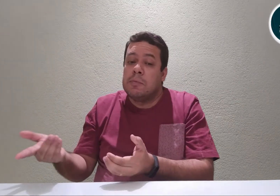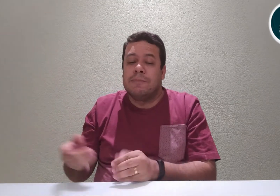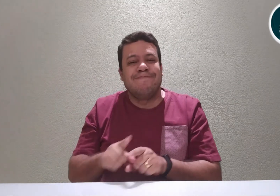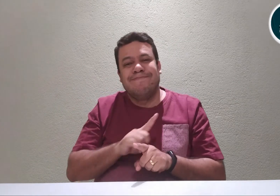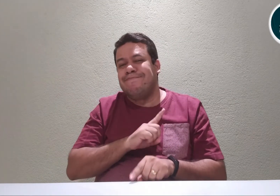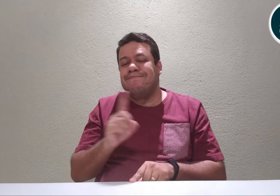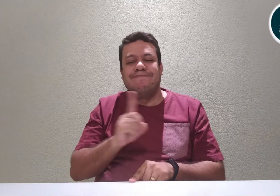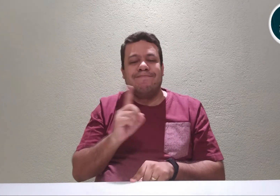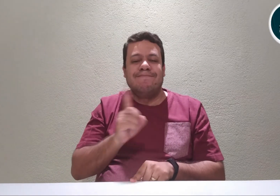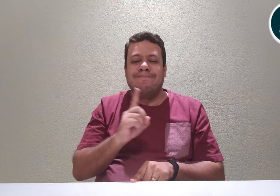dar o dízimo?